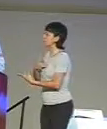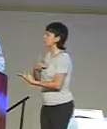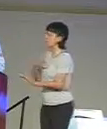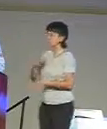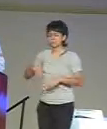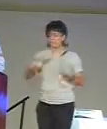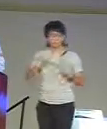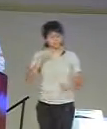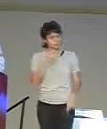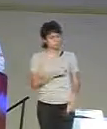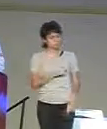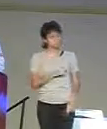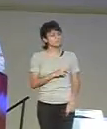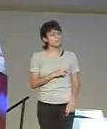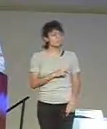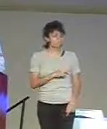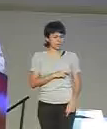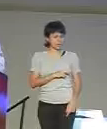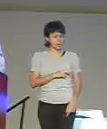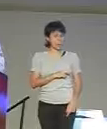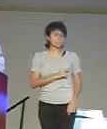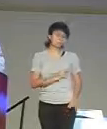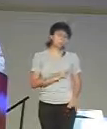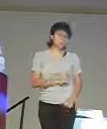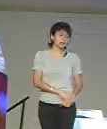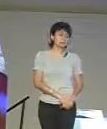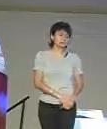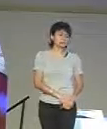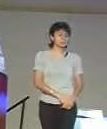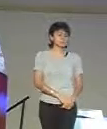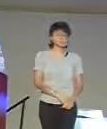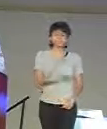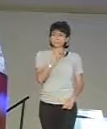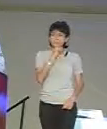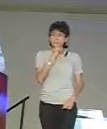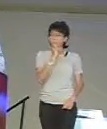también, ¿es que el gobierno no los capacita?